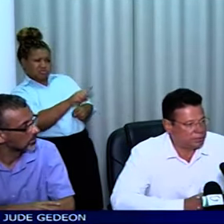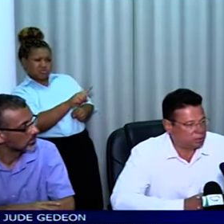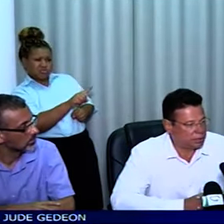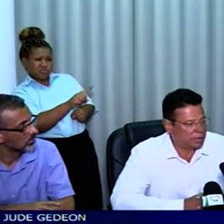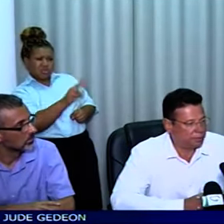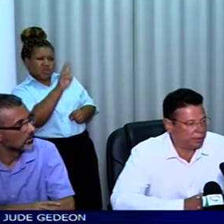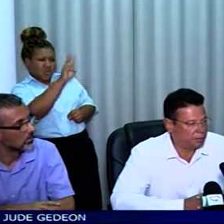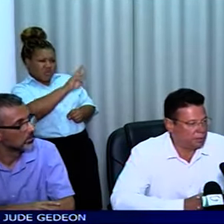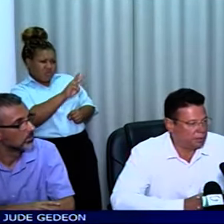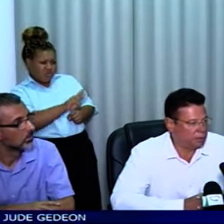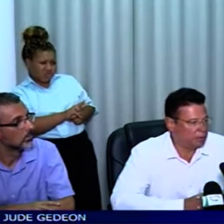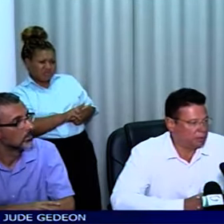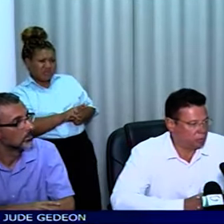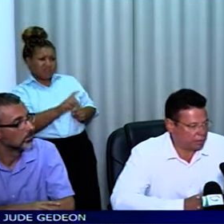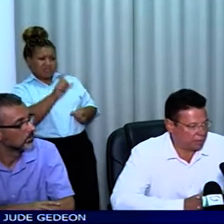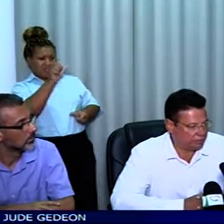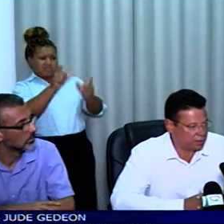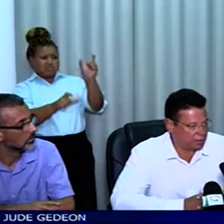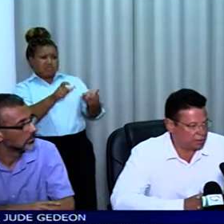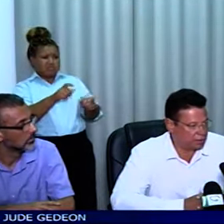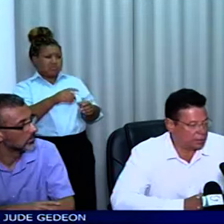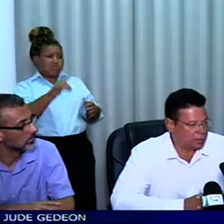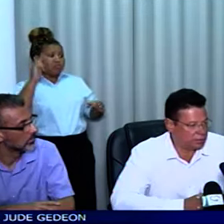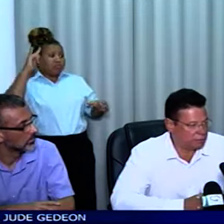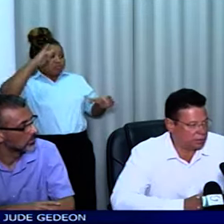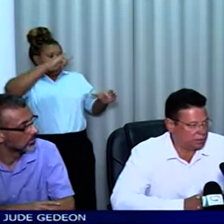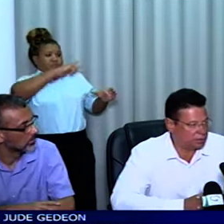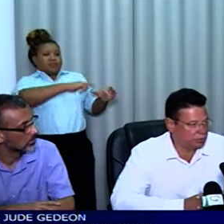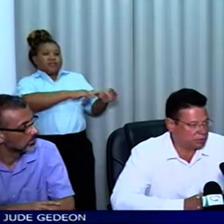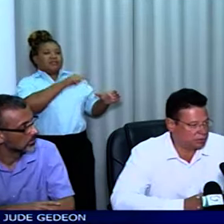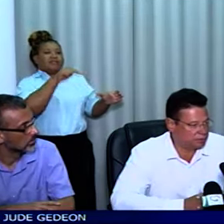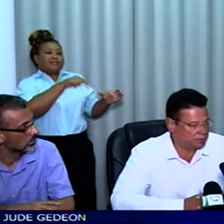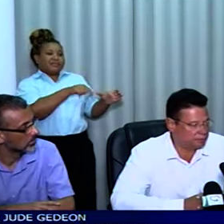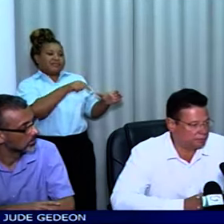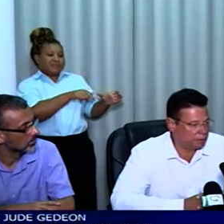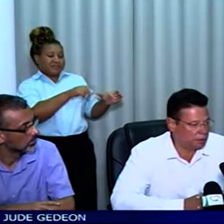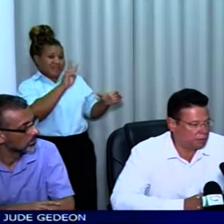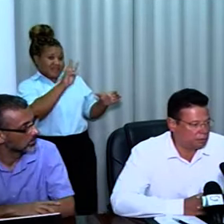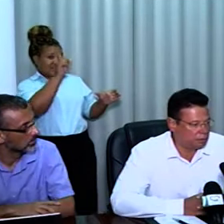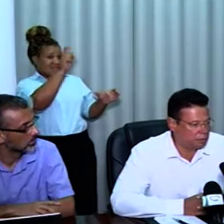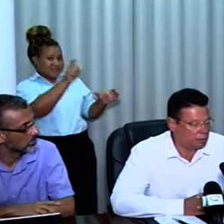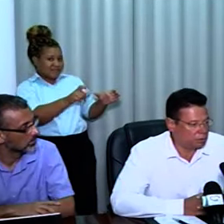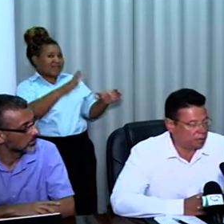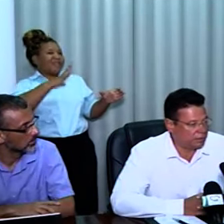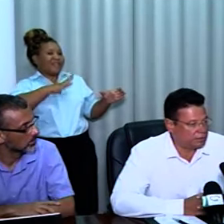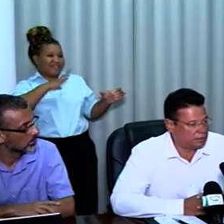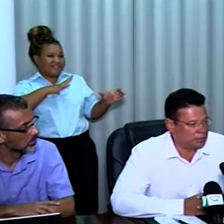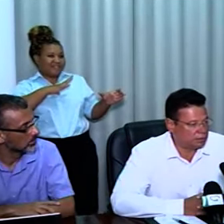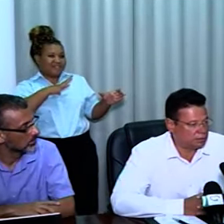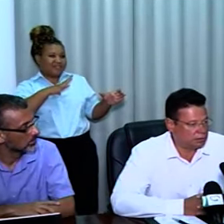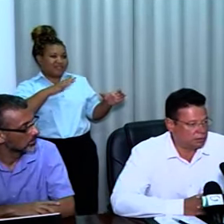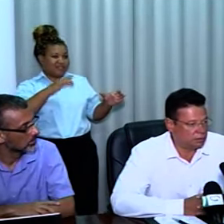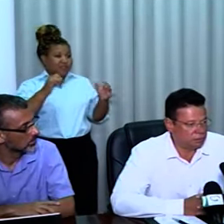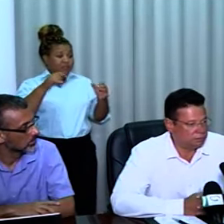L'homme dit qu'il est capable de gagner contact avec sa désimone qui testait positif. Et nous travaillons